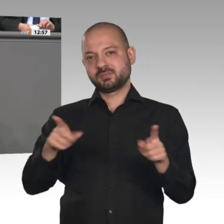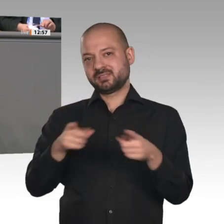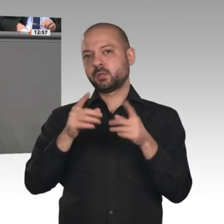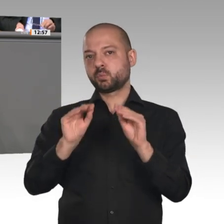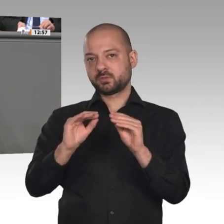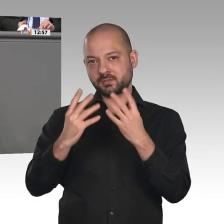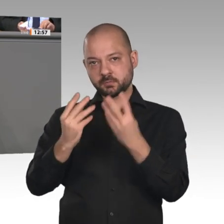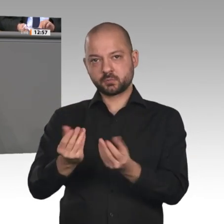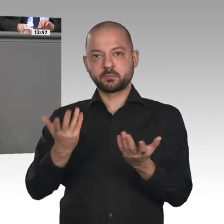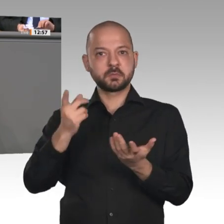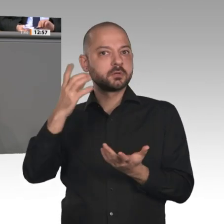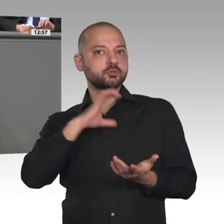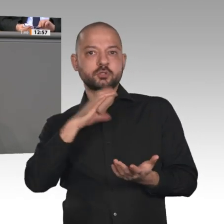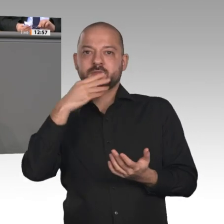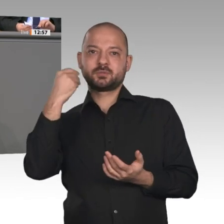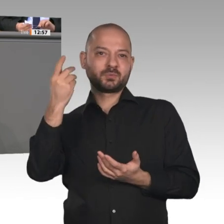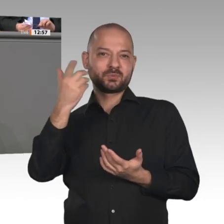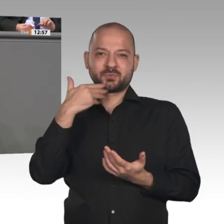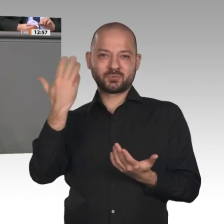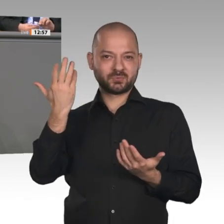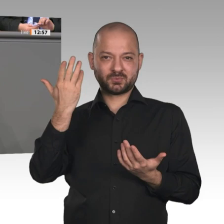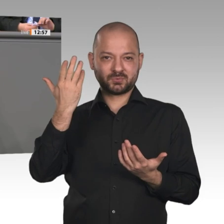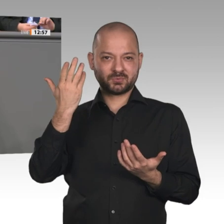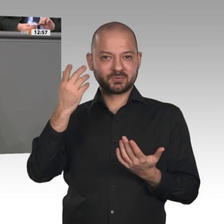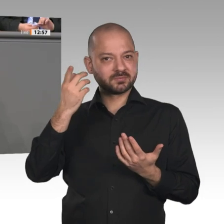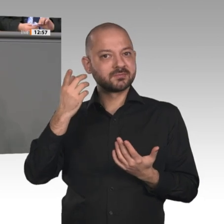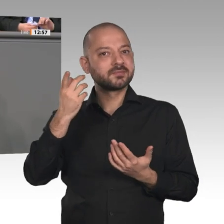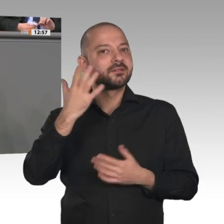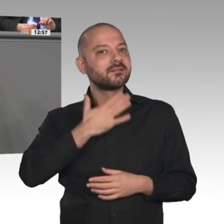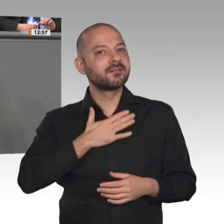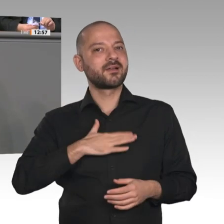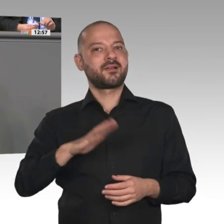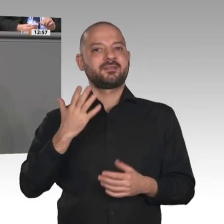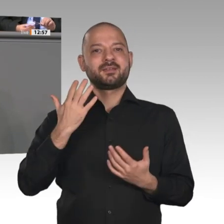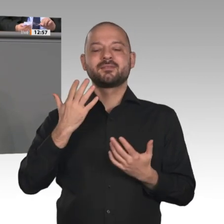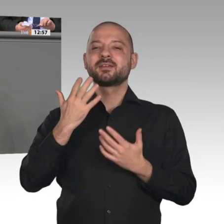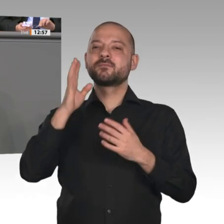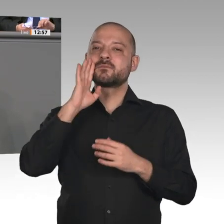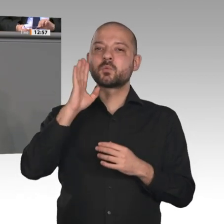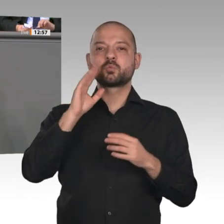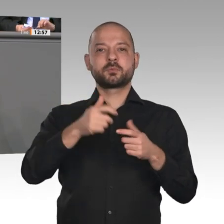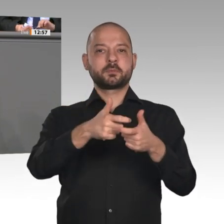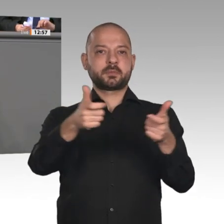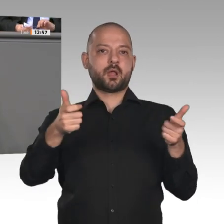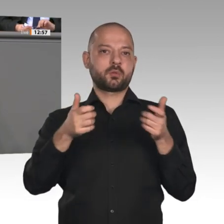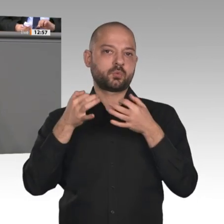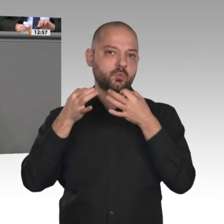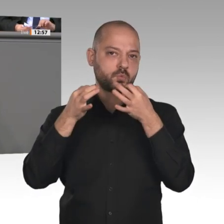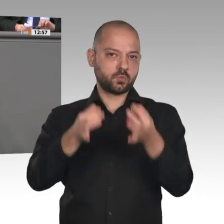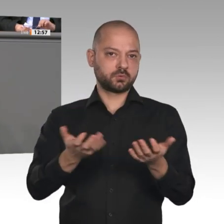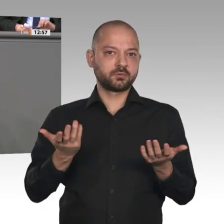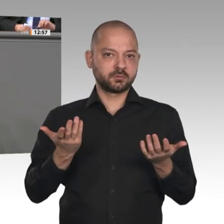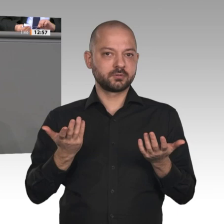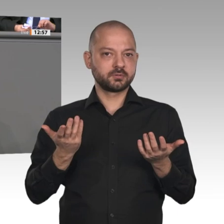mit Balkon zu beziehen. Seine Gedanken waren die eines gewöhnlichen Deutschen. Also frage ich an dieser